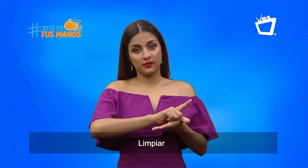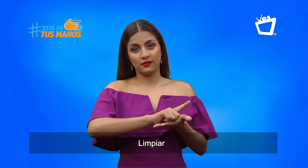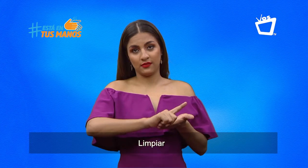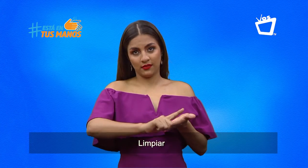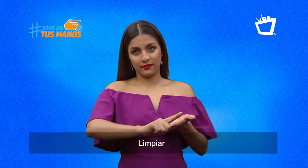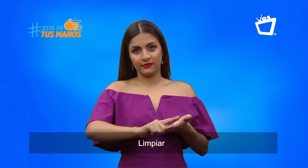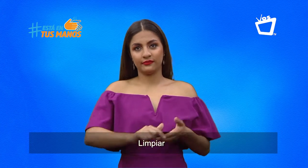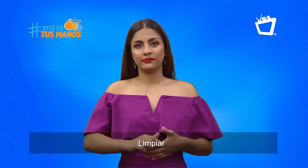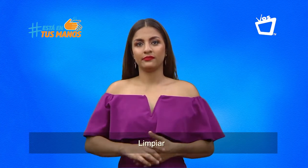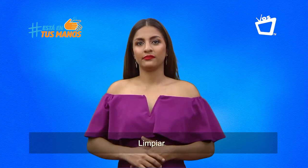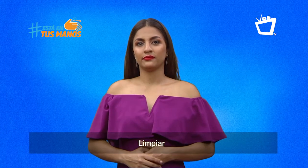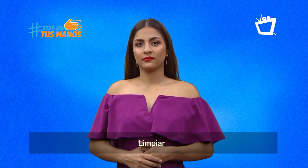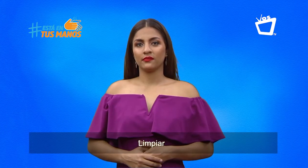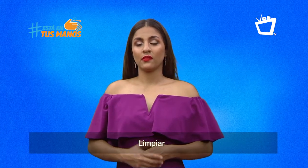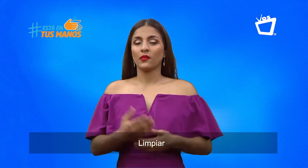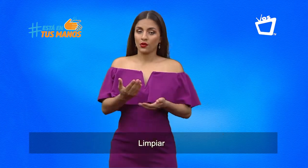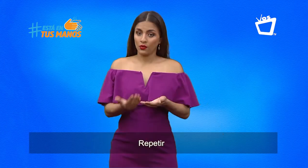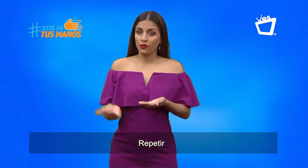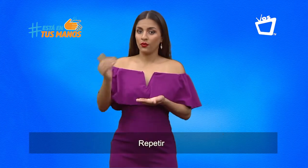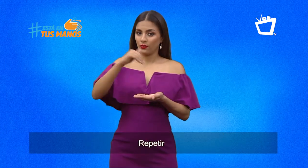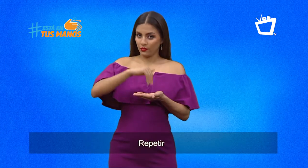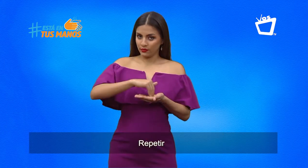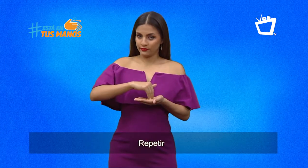limpiar repetir